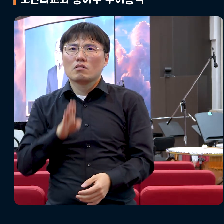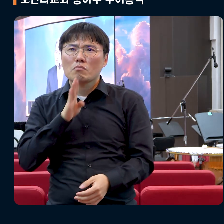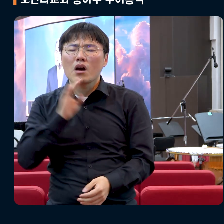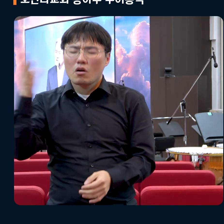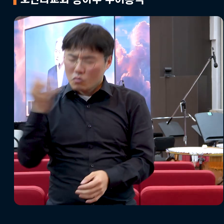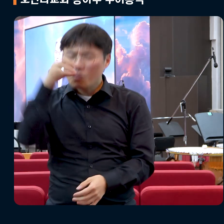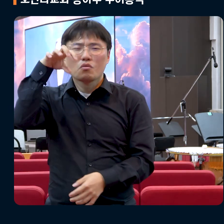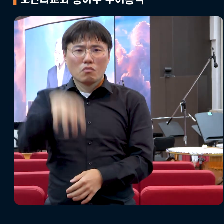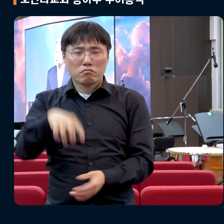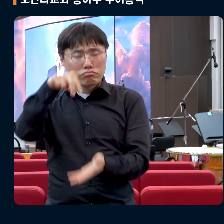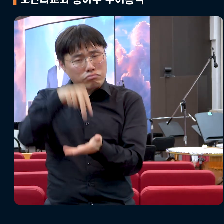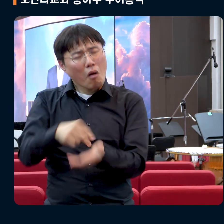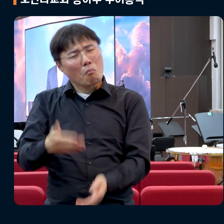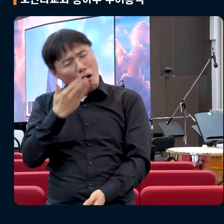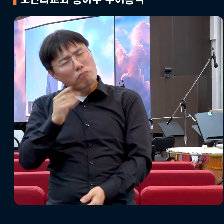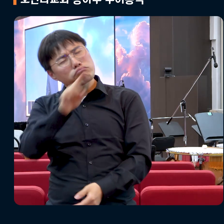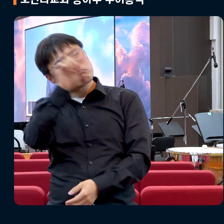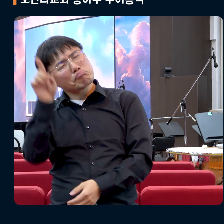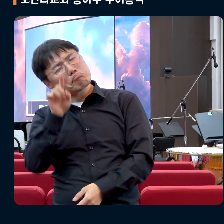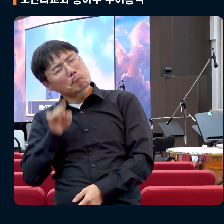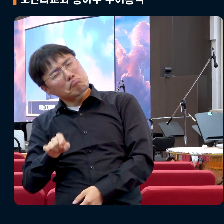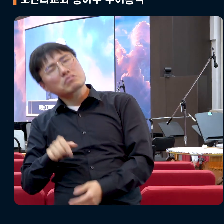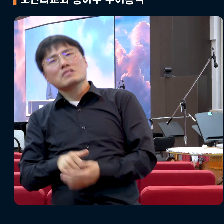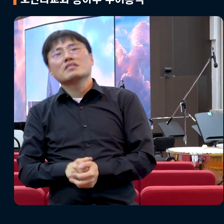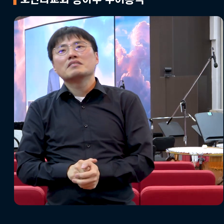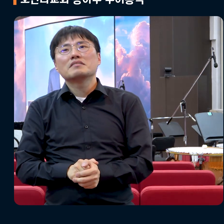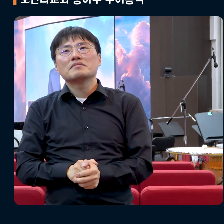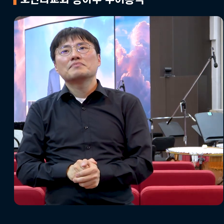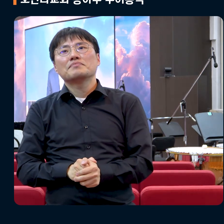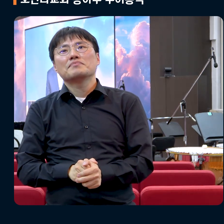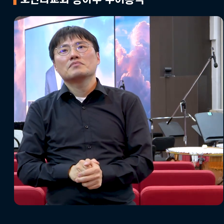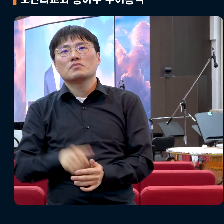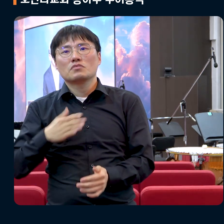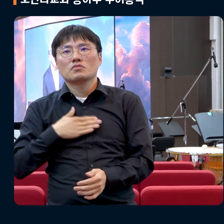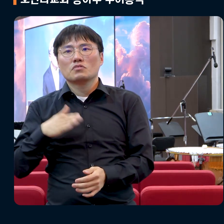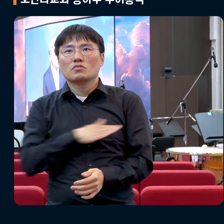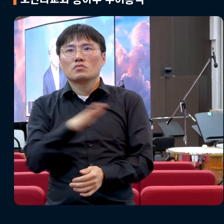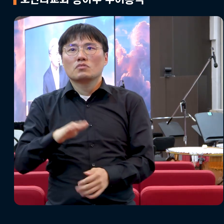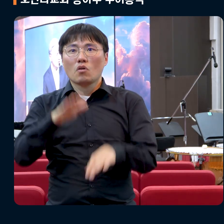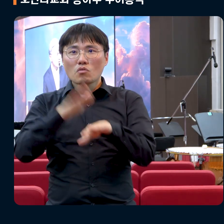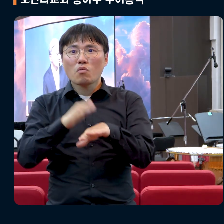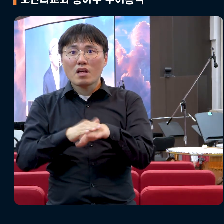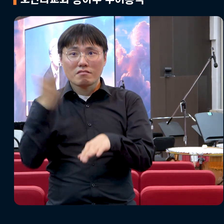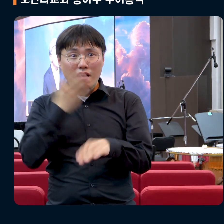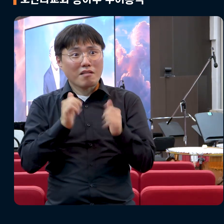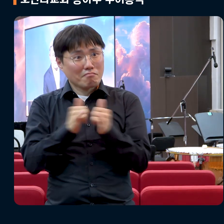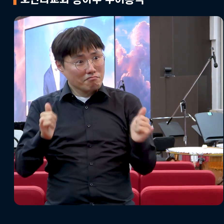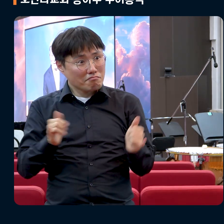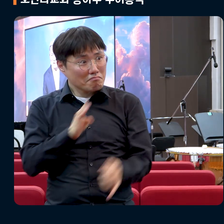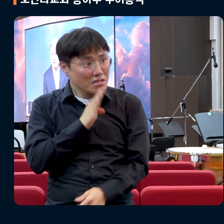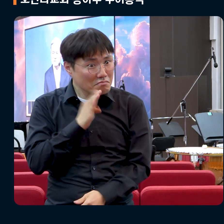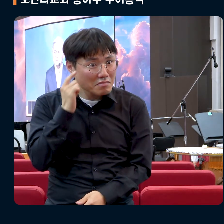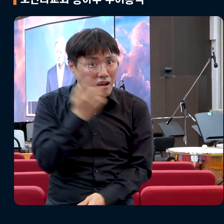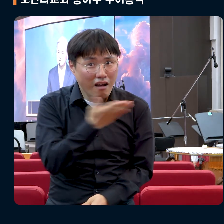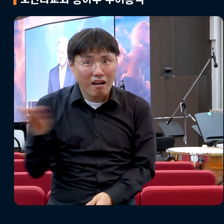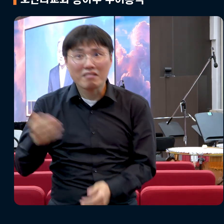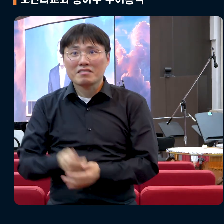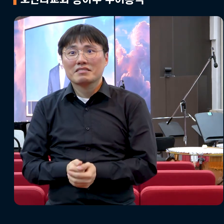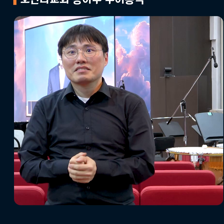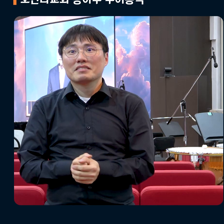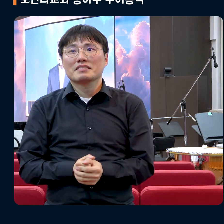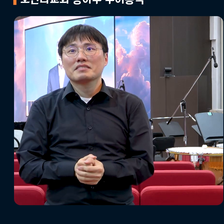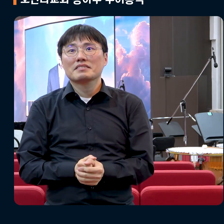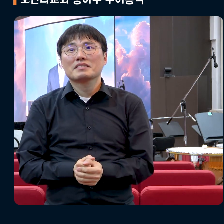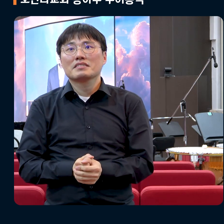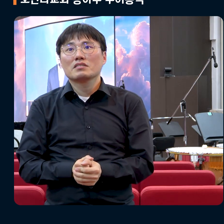우리는 정말 그 거룩한 곳에 설 수가 있겠습니까? 자, 그러면 우리는 손이 깨끗한